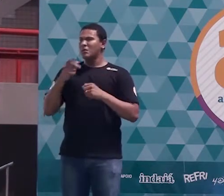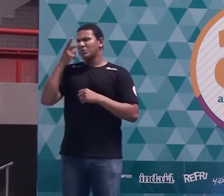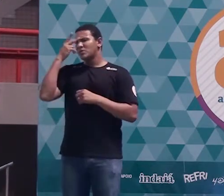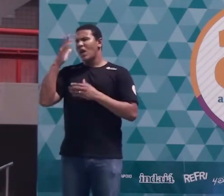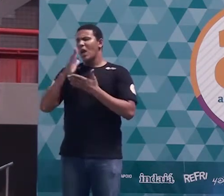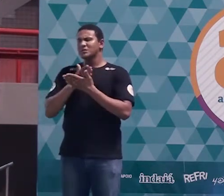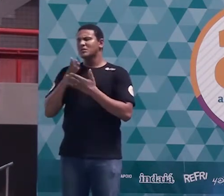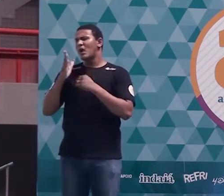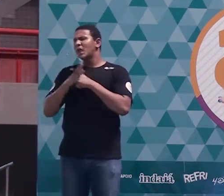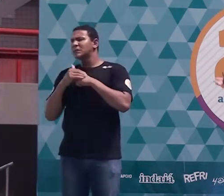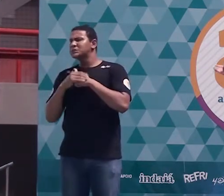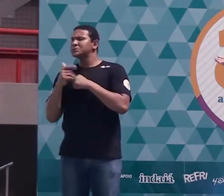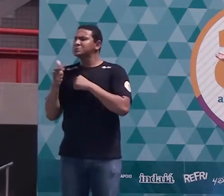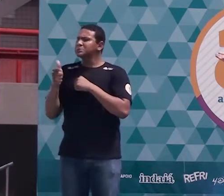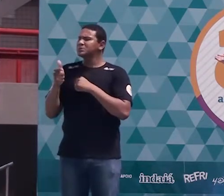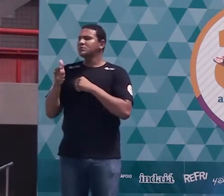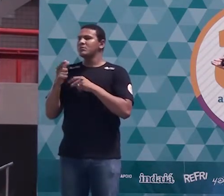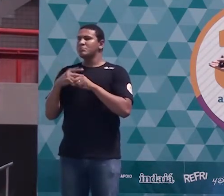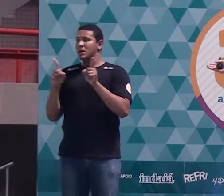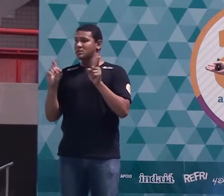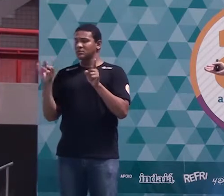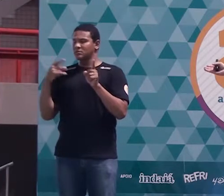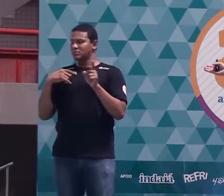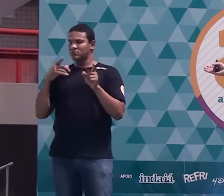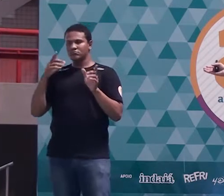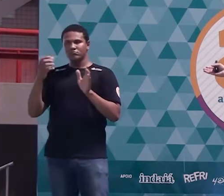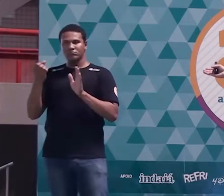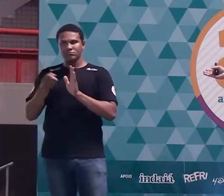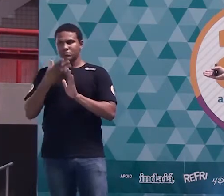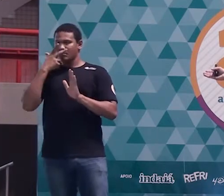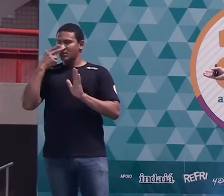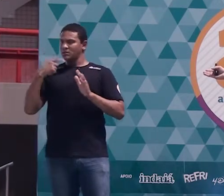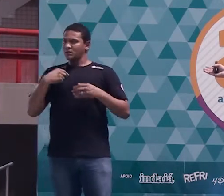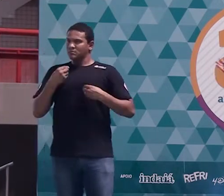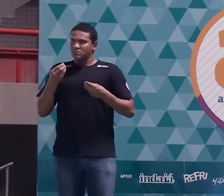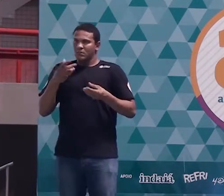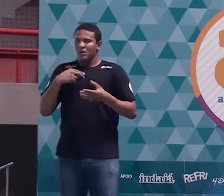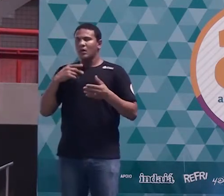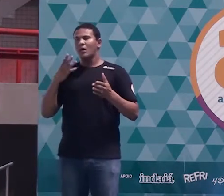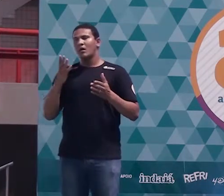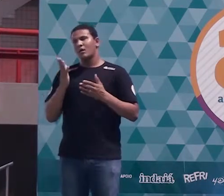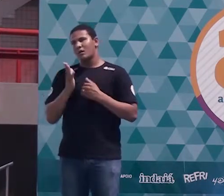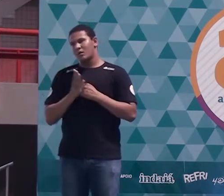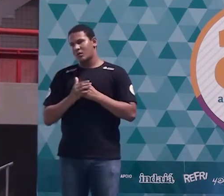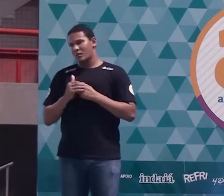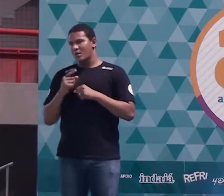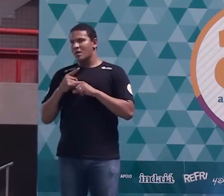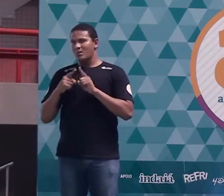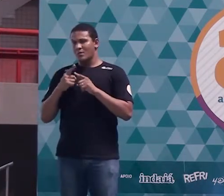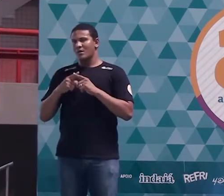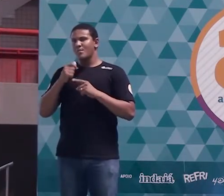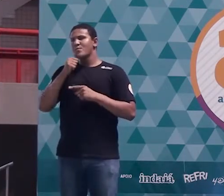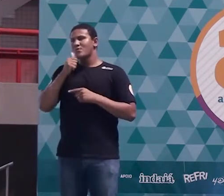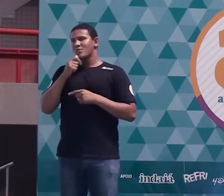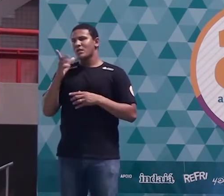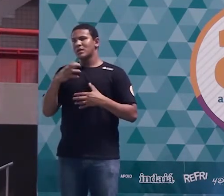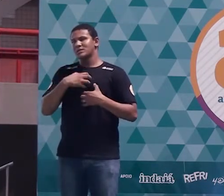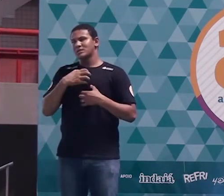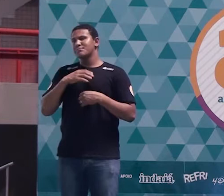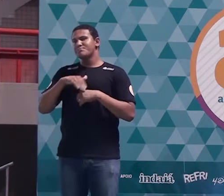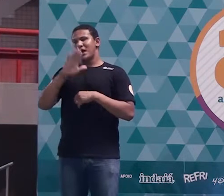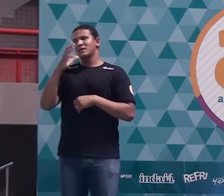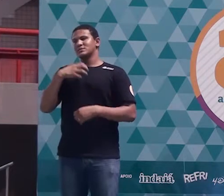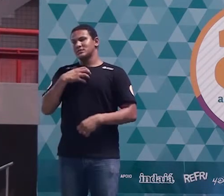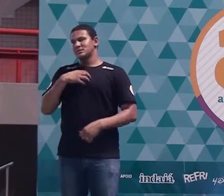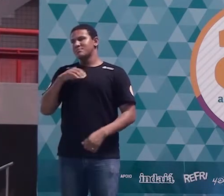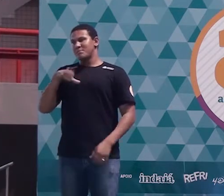de abraçar, mas quando faz uma poesia dessa, entrega para a mulher, ela se derrete todinha, porque a mulher tem mais sensibilidade que os homens, né? As